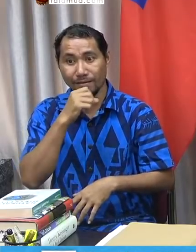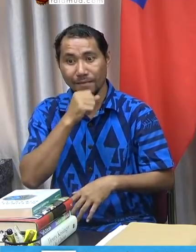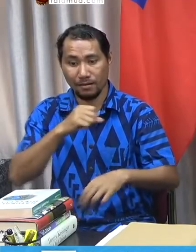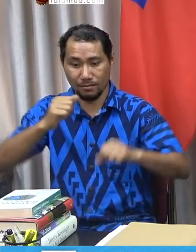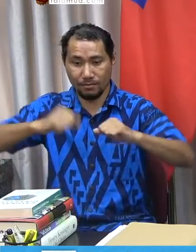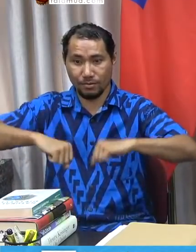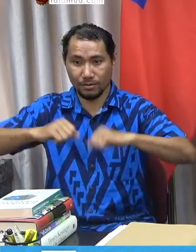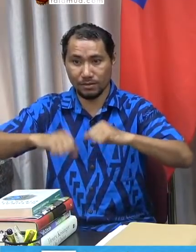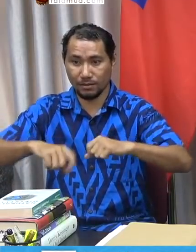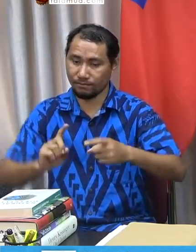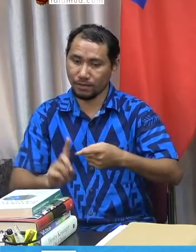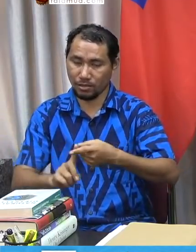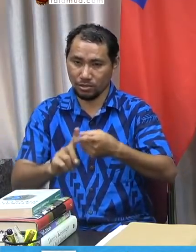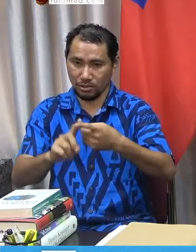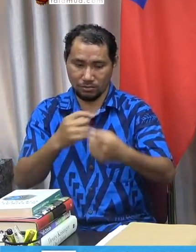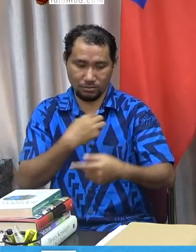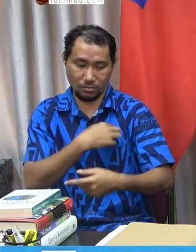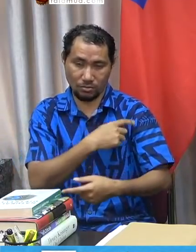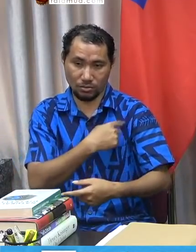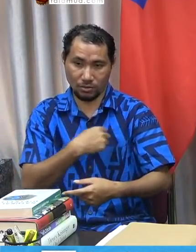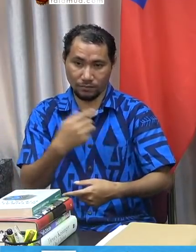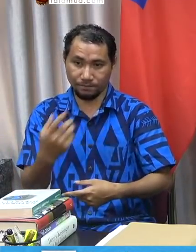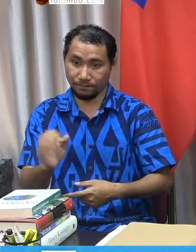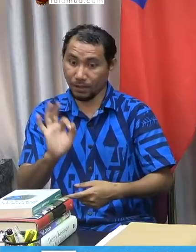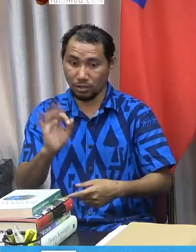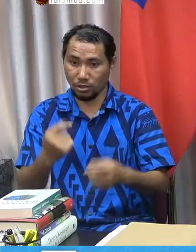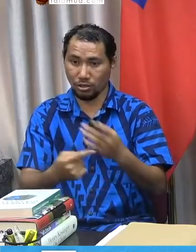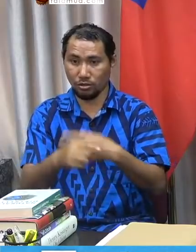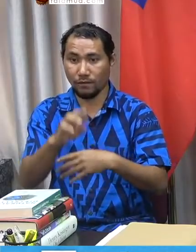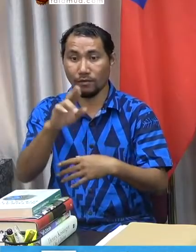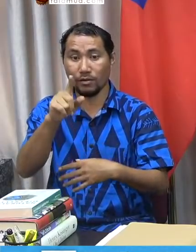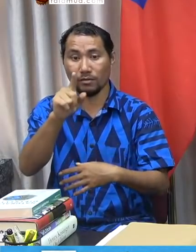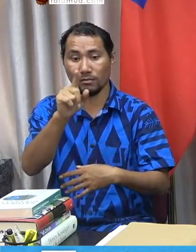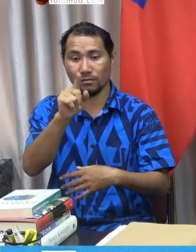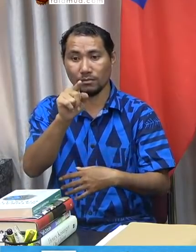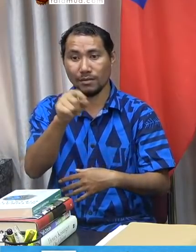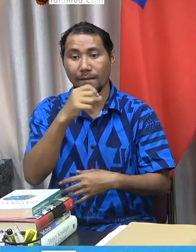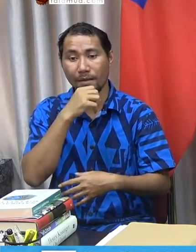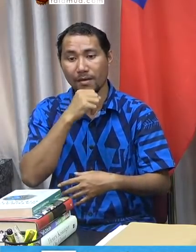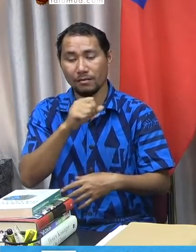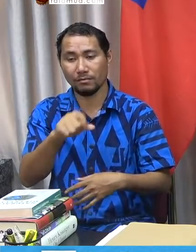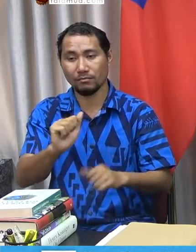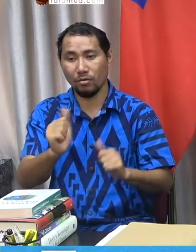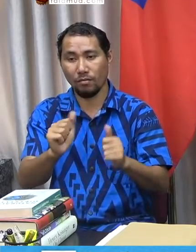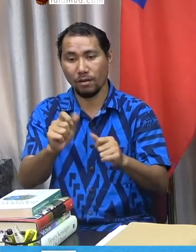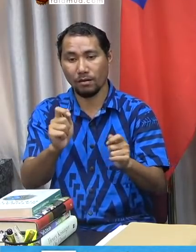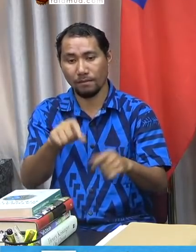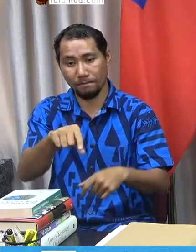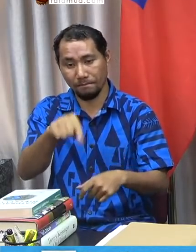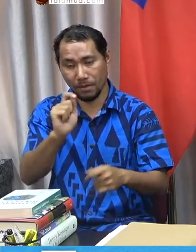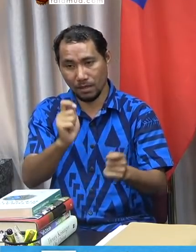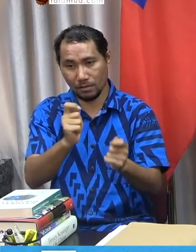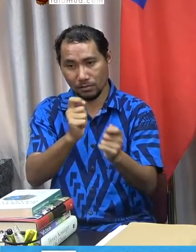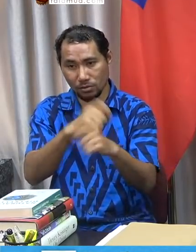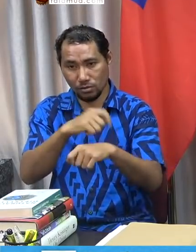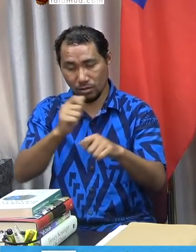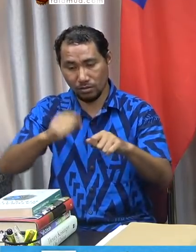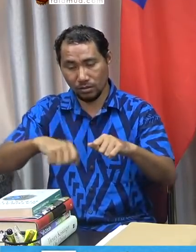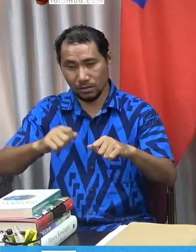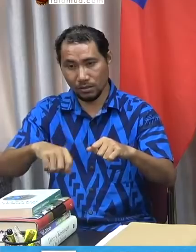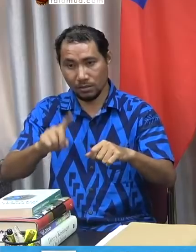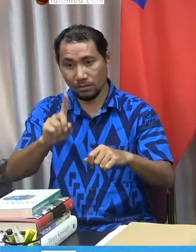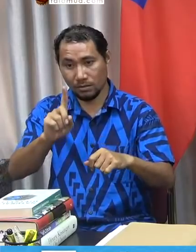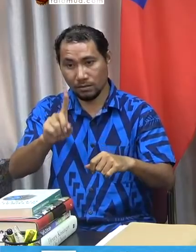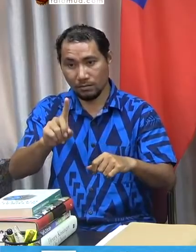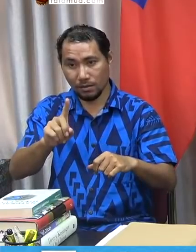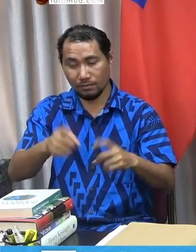ngata i le ua tofia i le tofi sui pelestene a nisi fo i o whaamasino